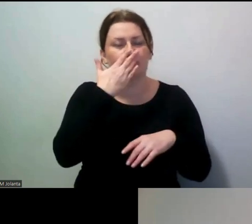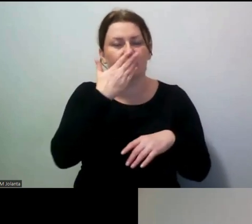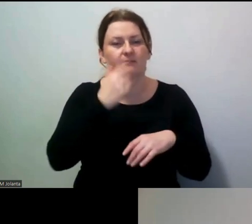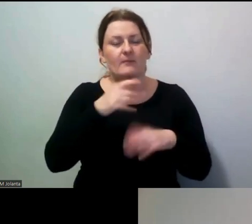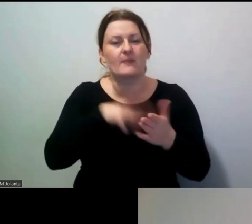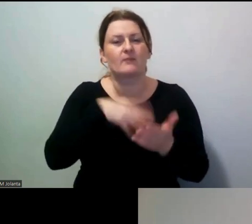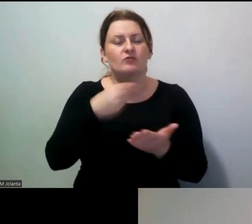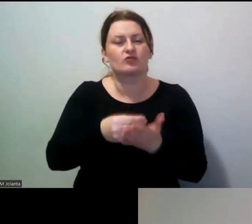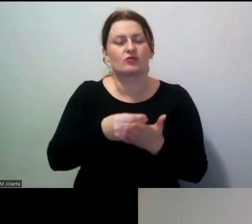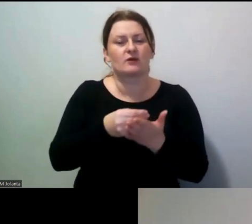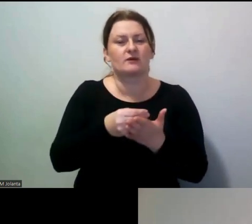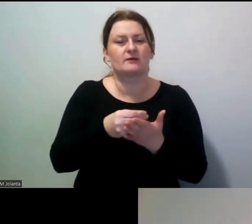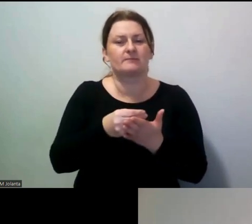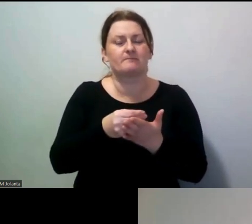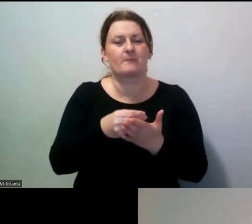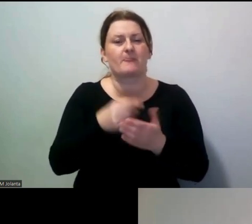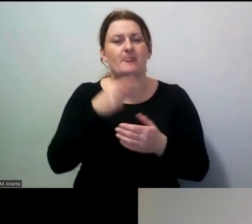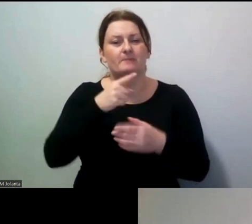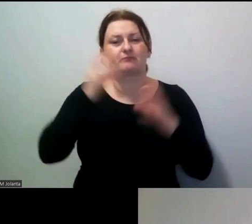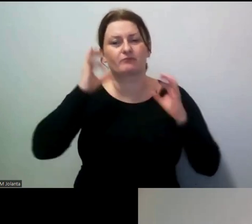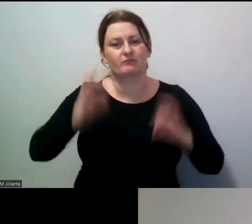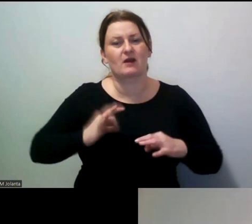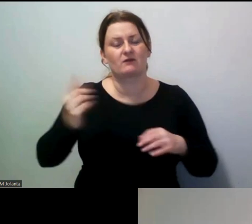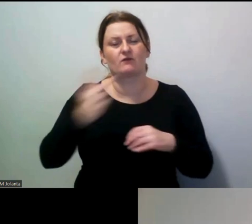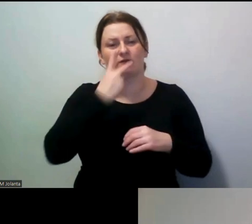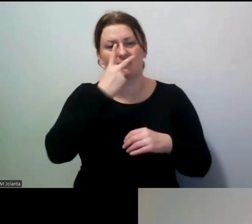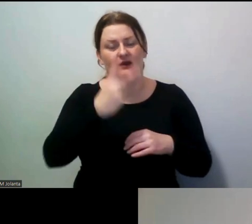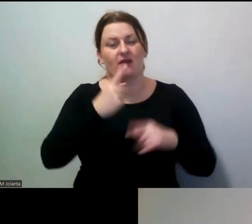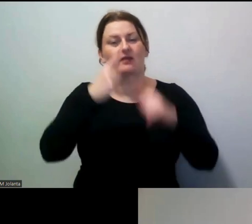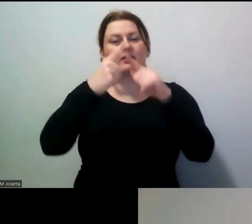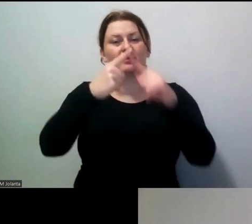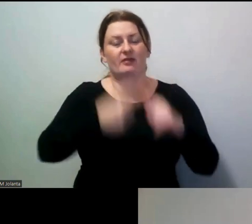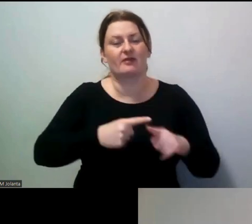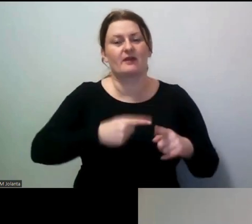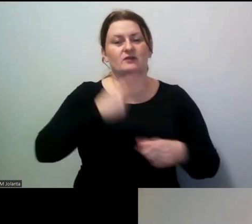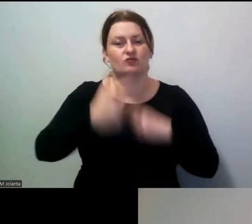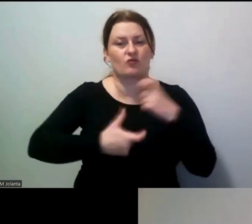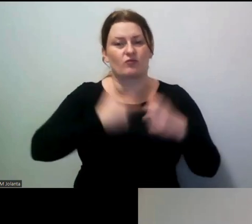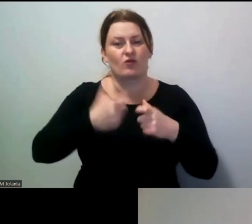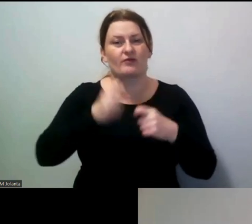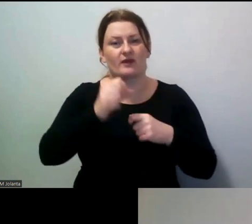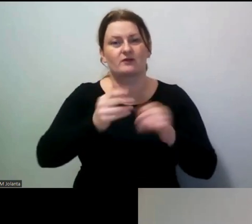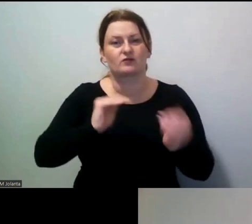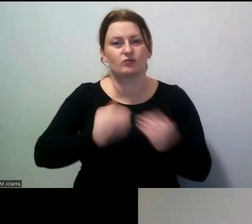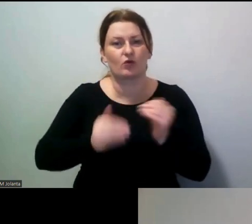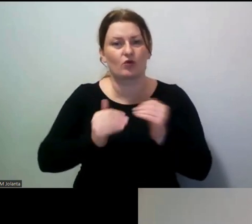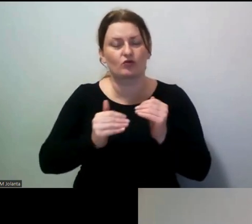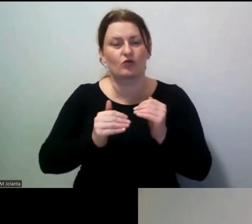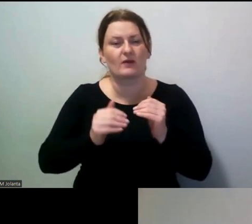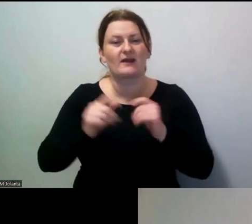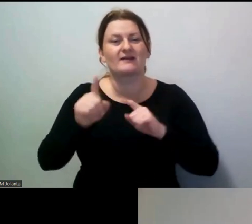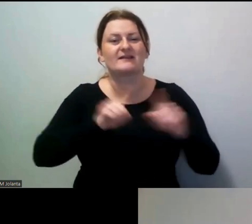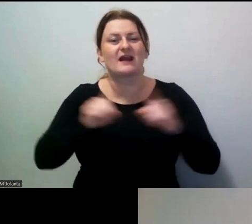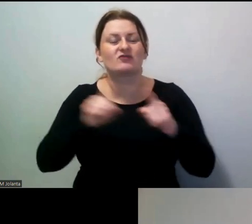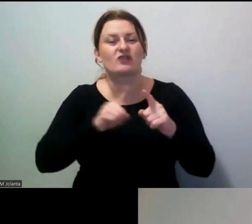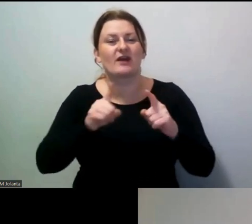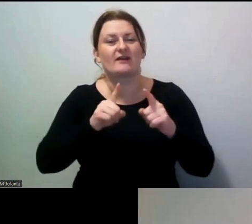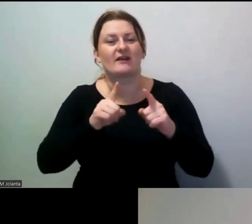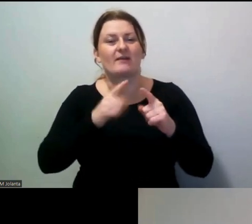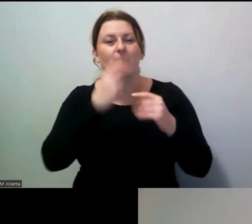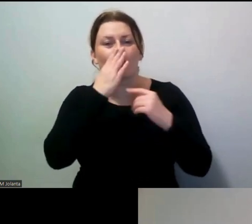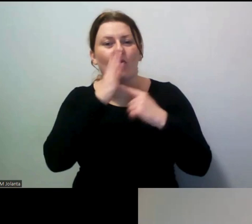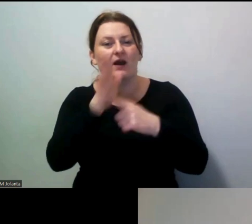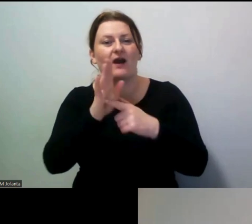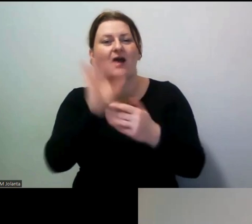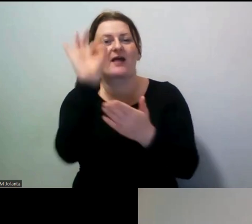na przykład to, że tak jak Państwo widzieli, test skonstruowany jest w taki sposób, że znaczenie oddawane jest za pomocą grafiki, za